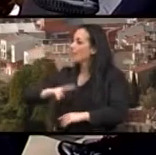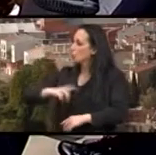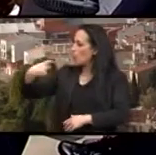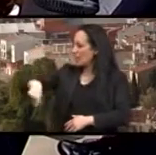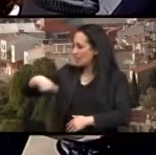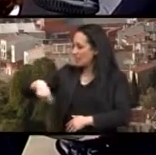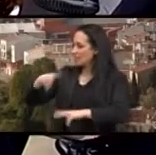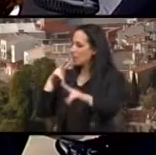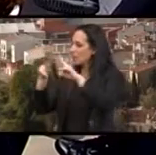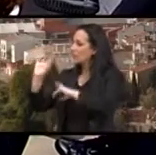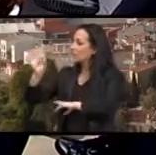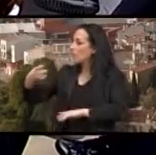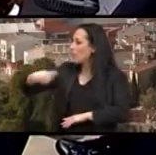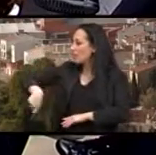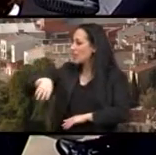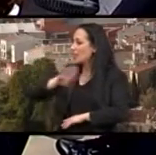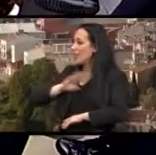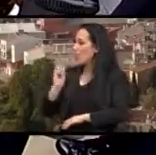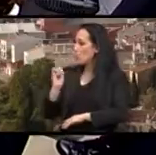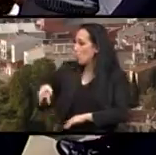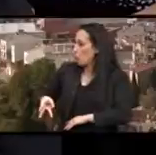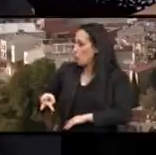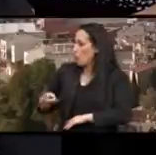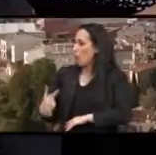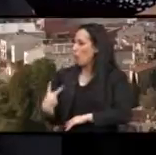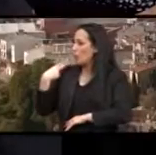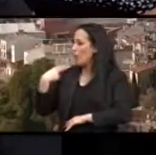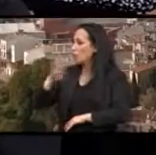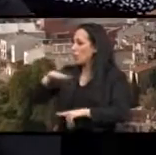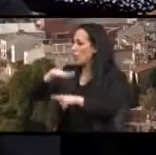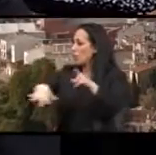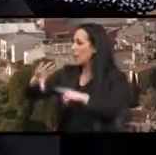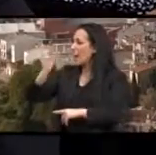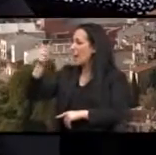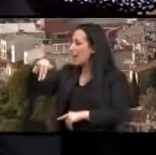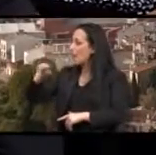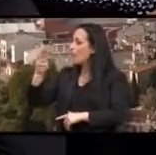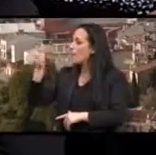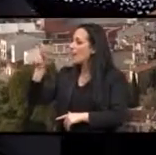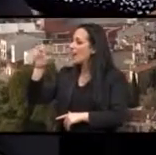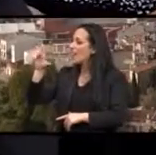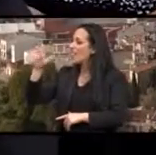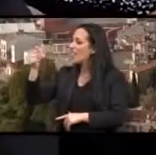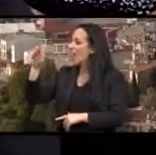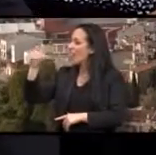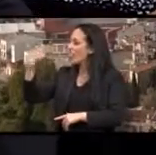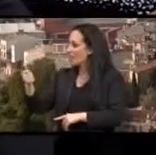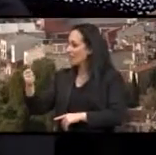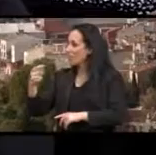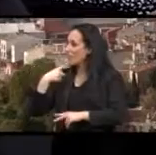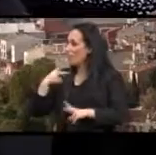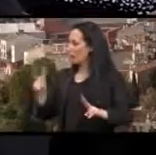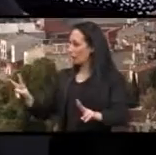la presidenta del Club de Jubilats de Camparellada. Molt bé, que sou molt actius, eh? Sí, bueno, fem el que podem. Perquè...